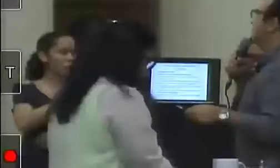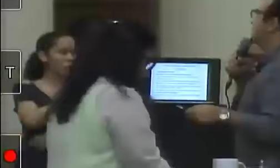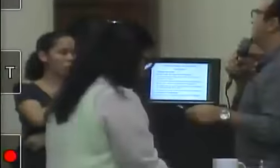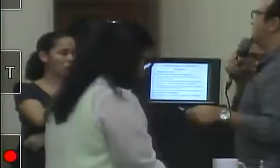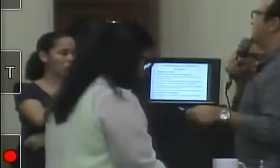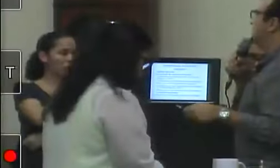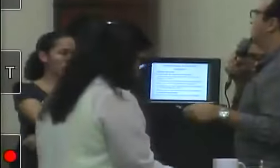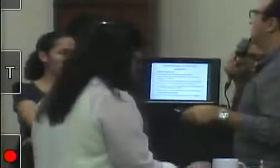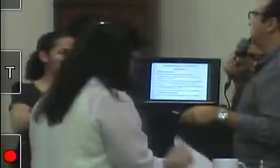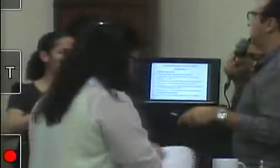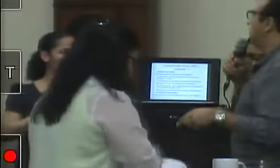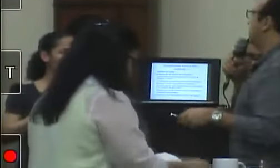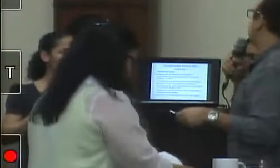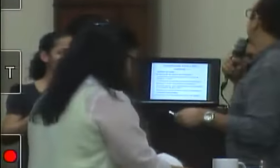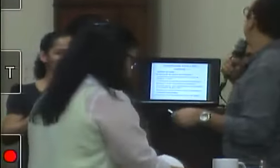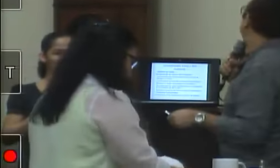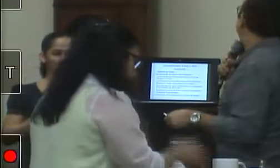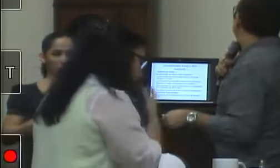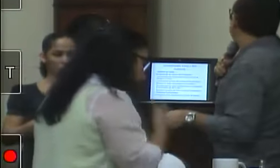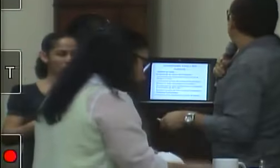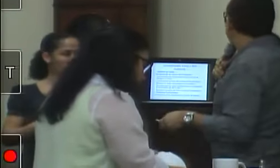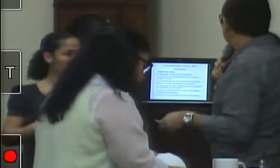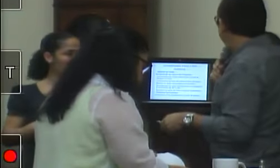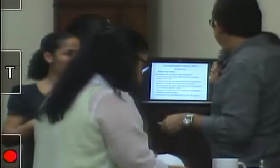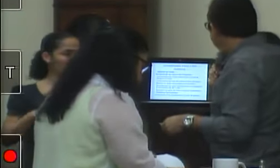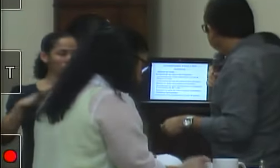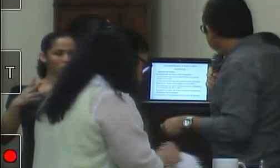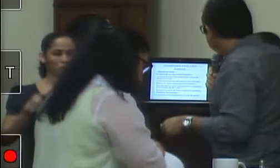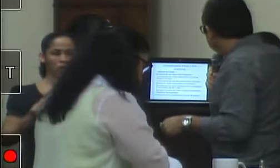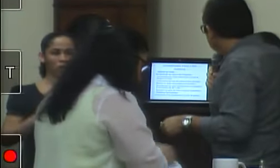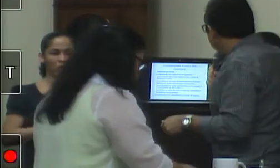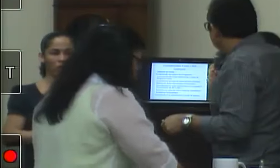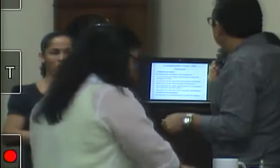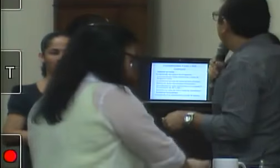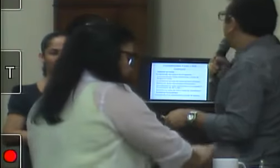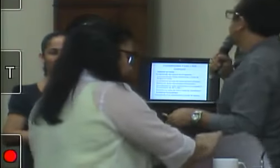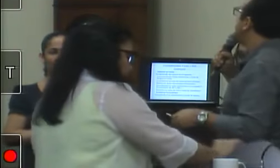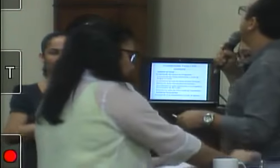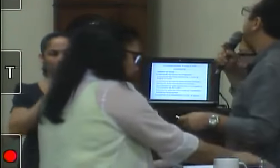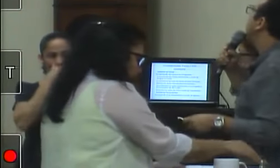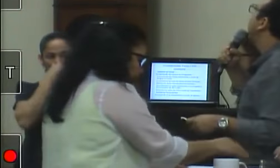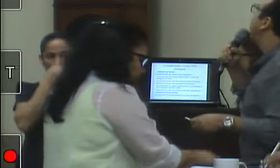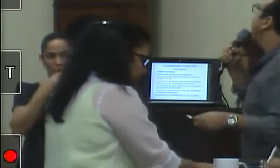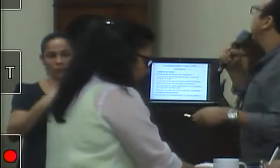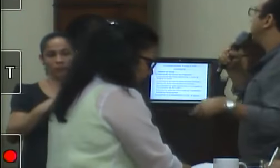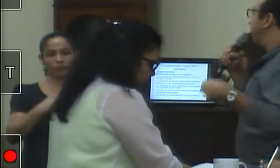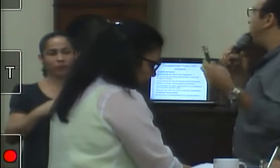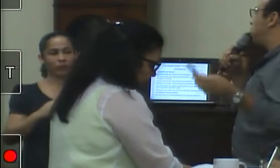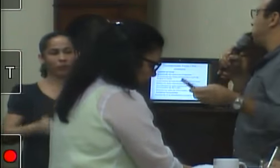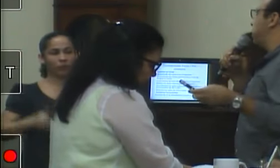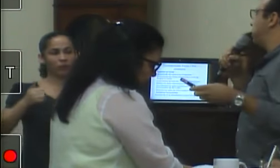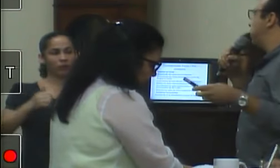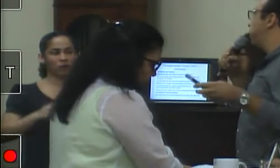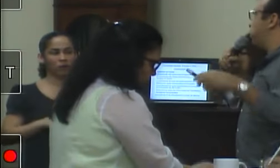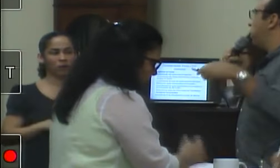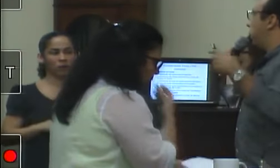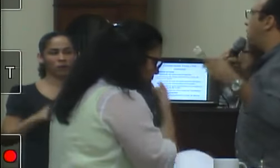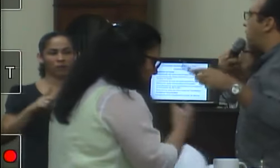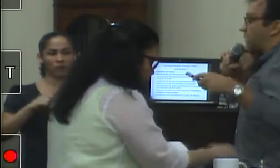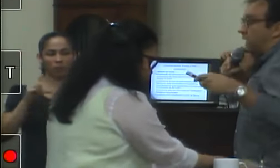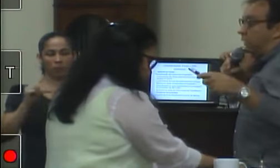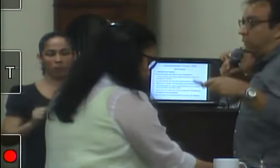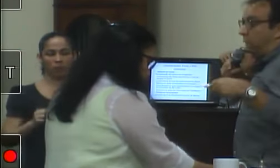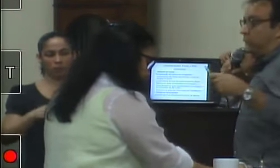Os 5 ciclos de visitas, hein? Como é que é? Não, com certeza. As poucos municípios